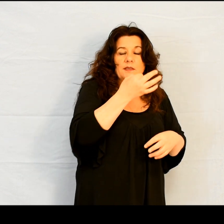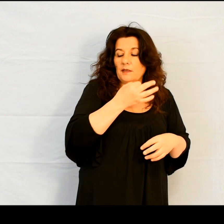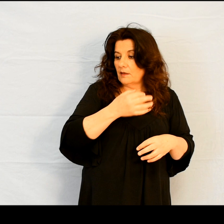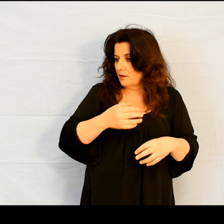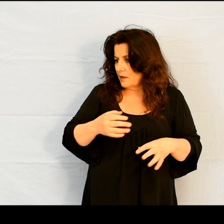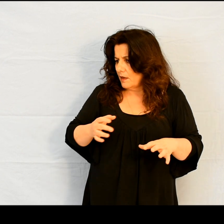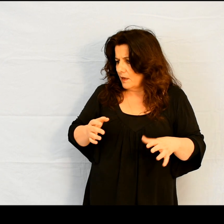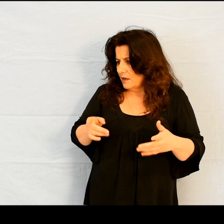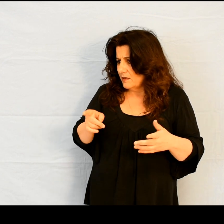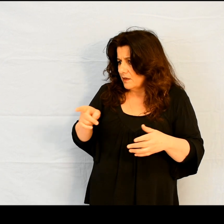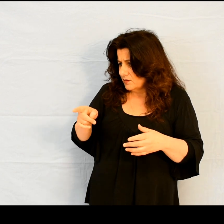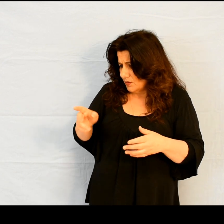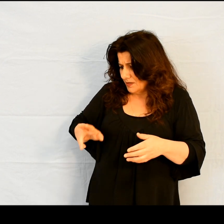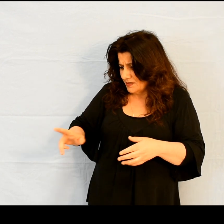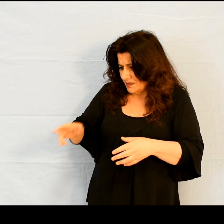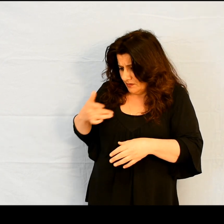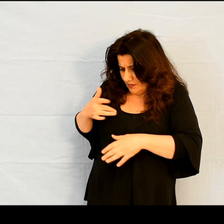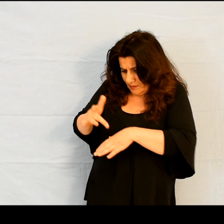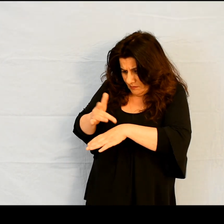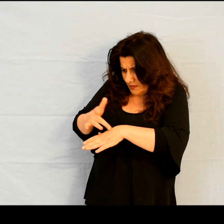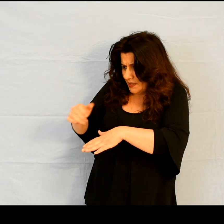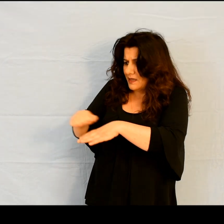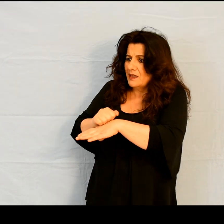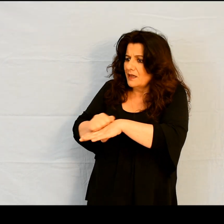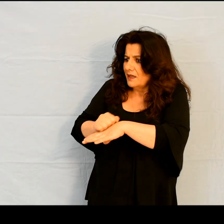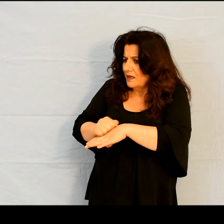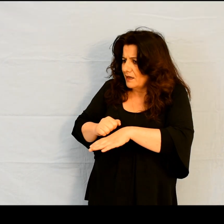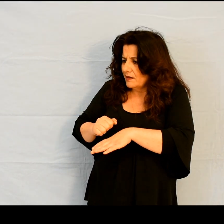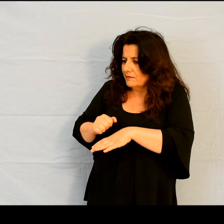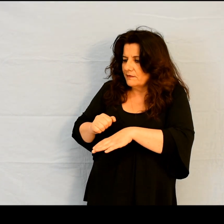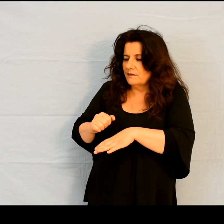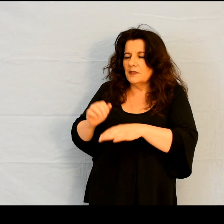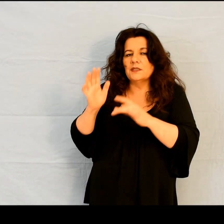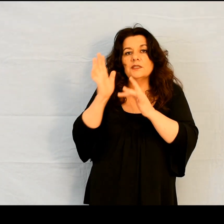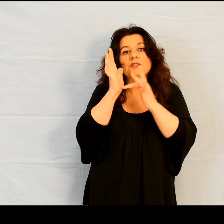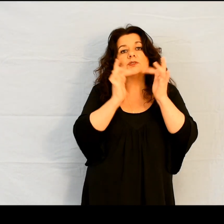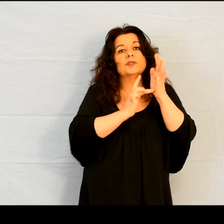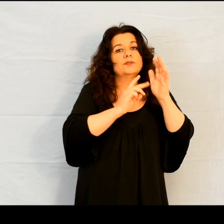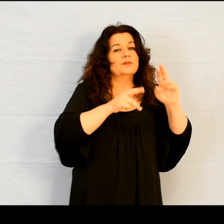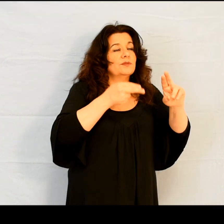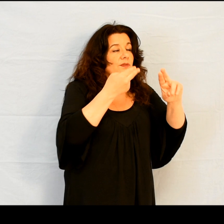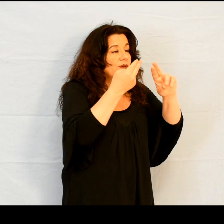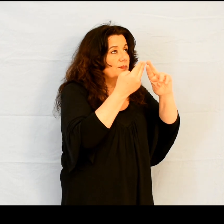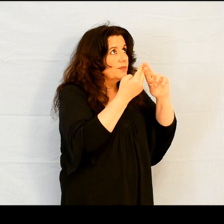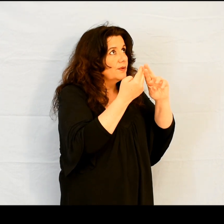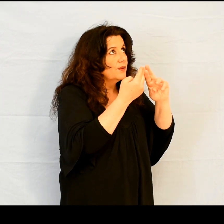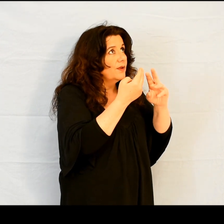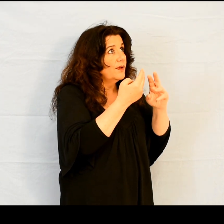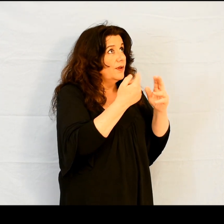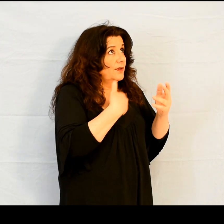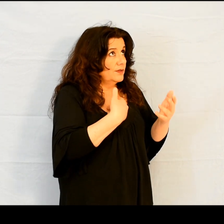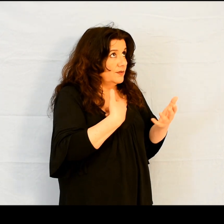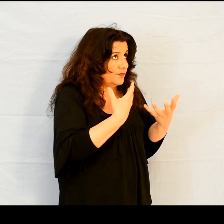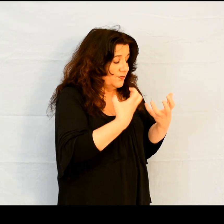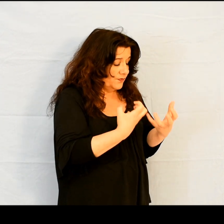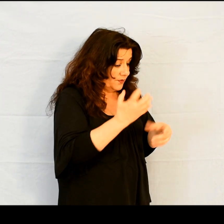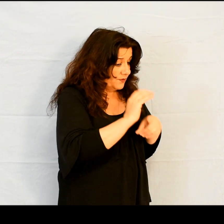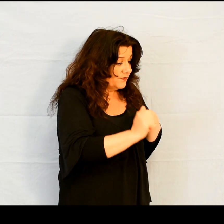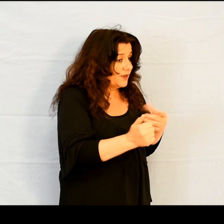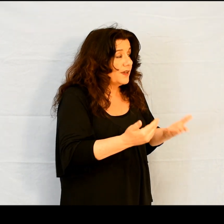Jésus lui répondit : « Ce que je veux faire, tu ne le sais pas maintenant. Plus tard,